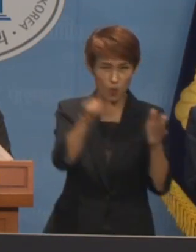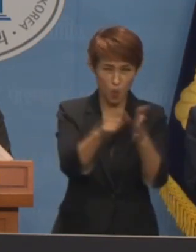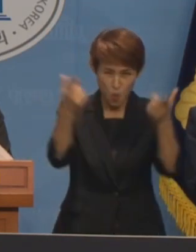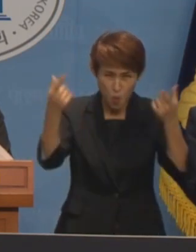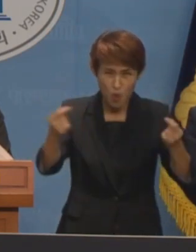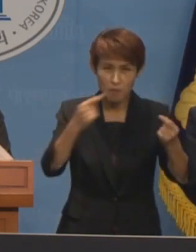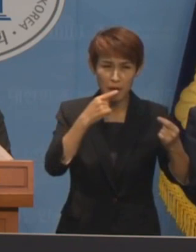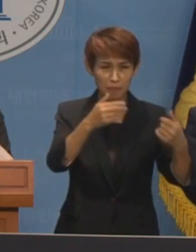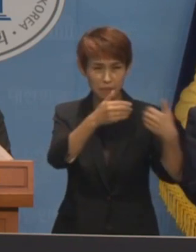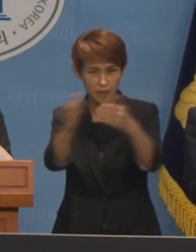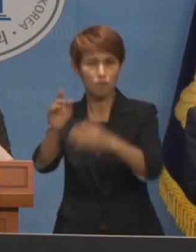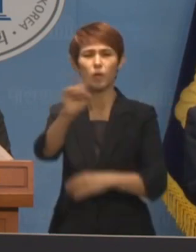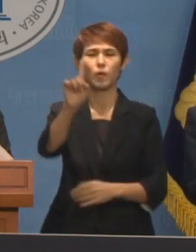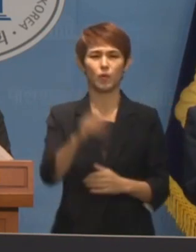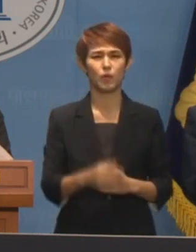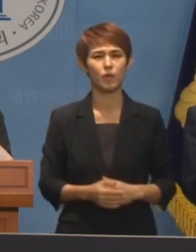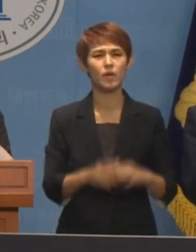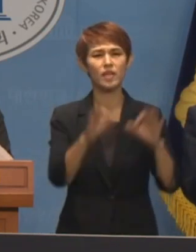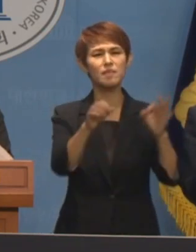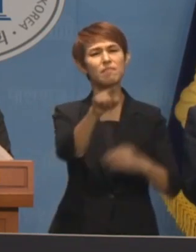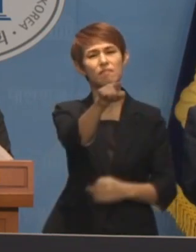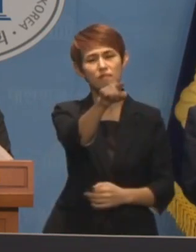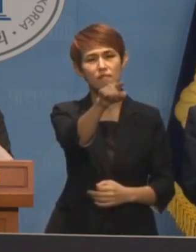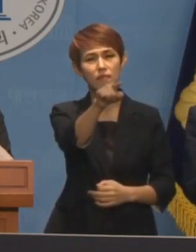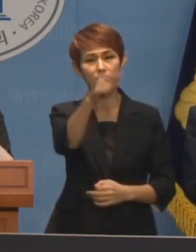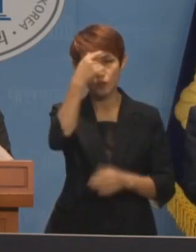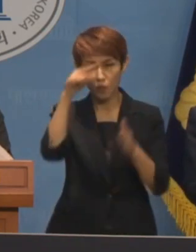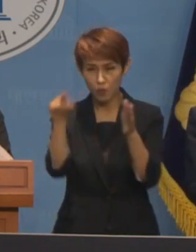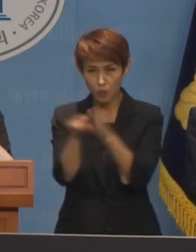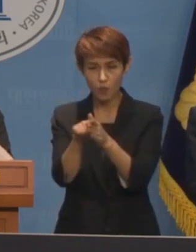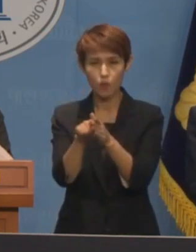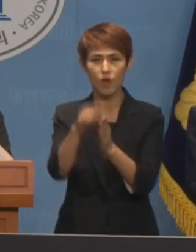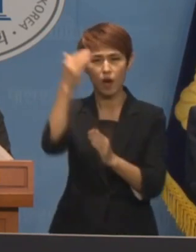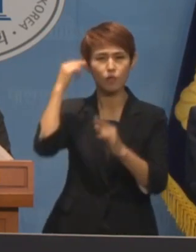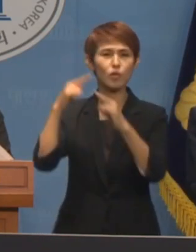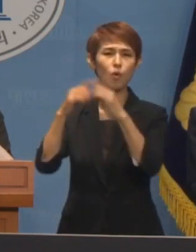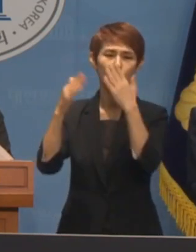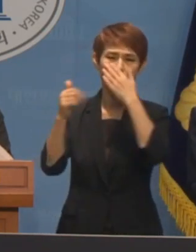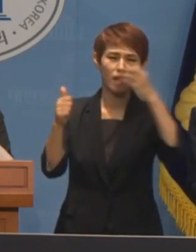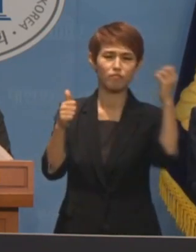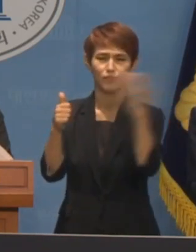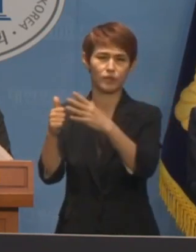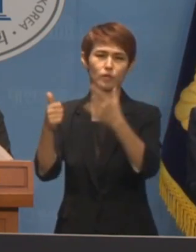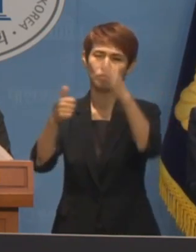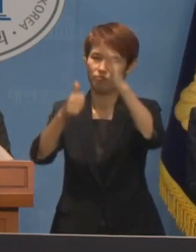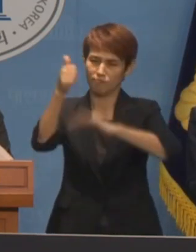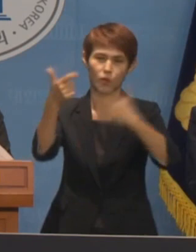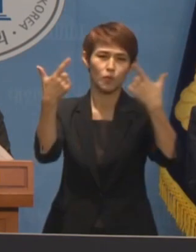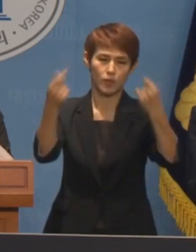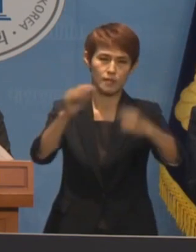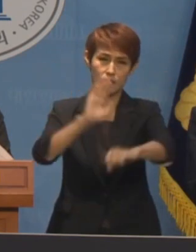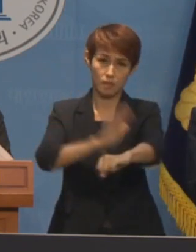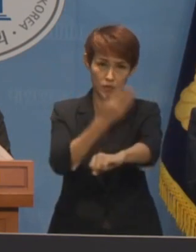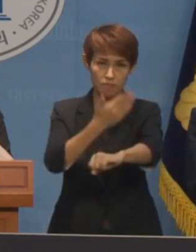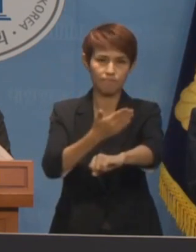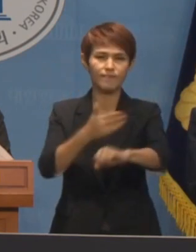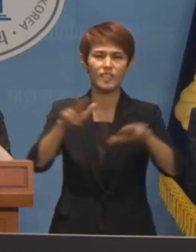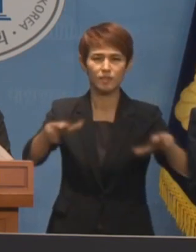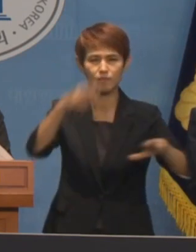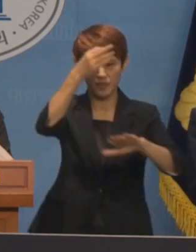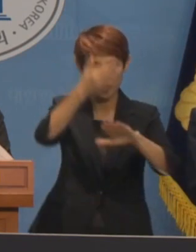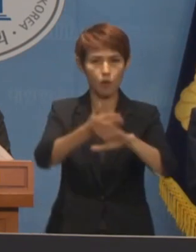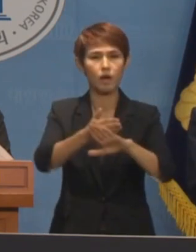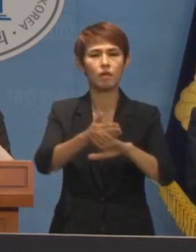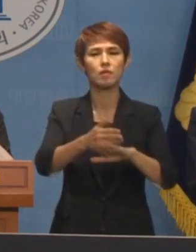수 있단 말인가? 김성애 의원은 기독교는 물론 한국교회를 능멸하고 모욕한 잘못에 대해 즉시